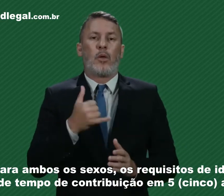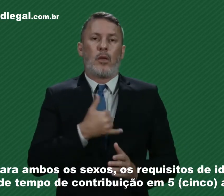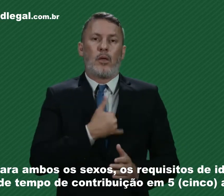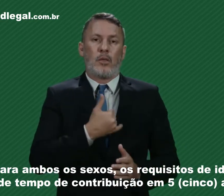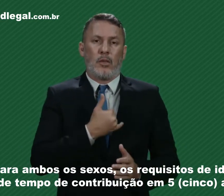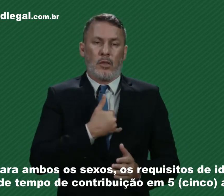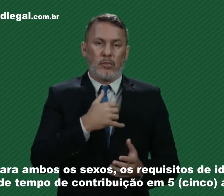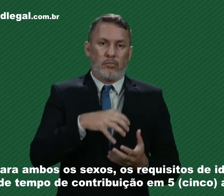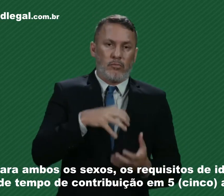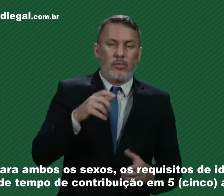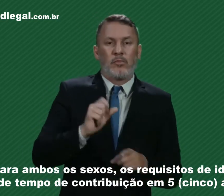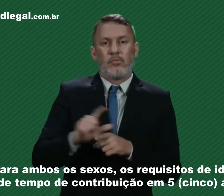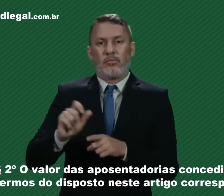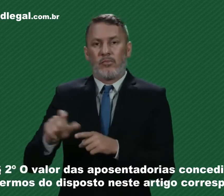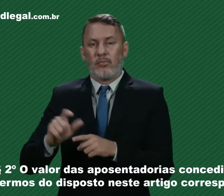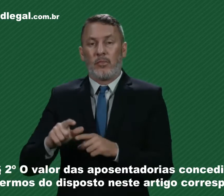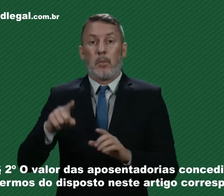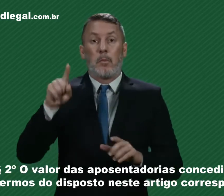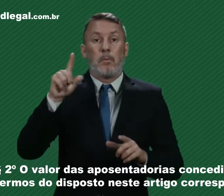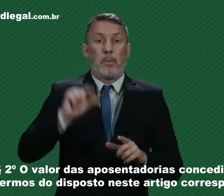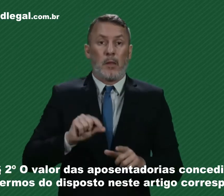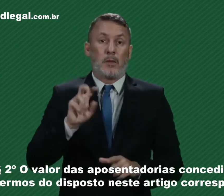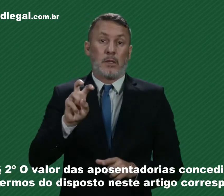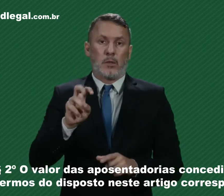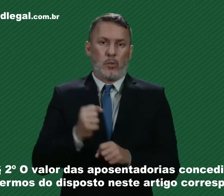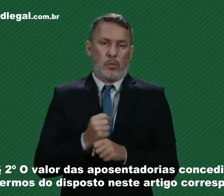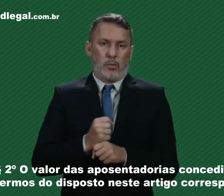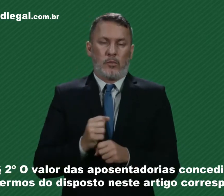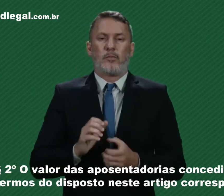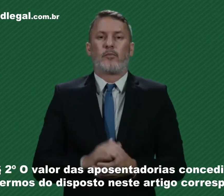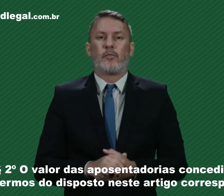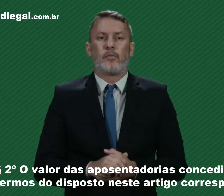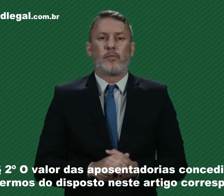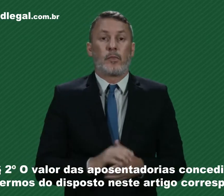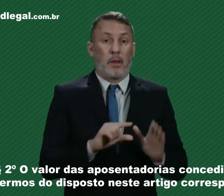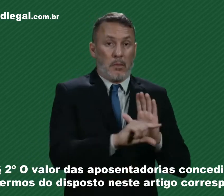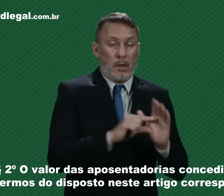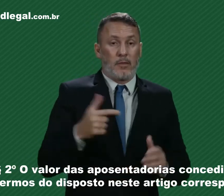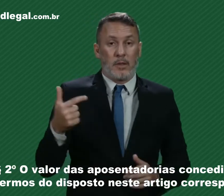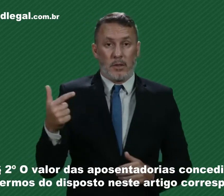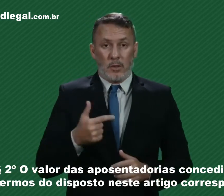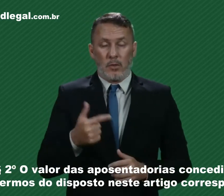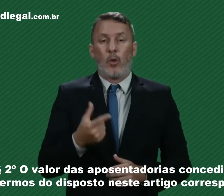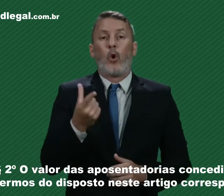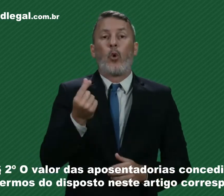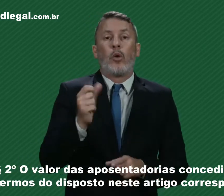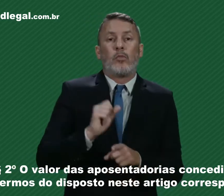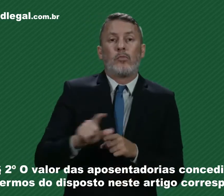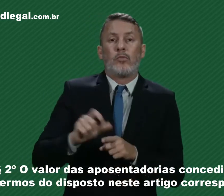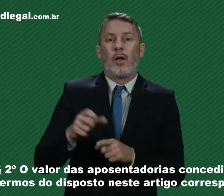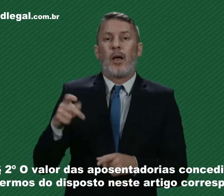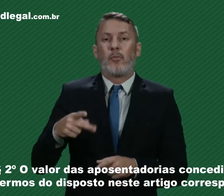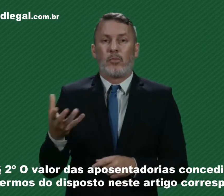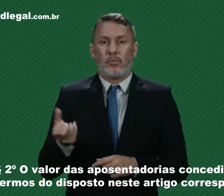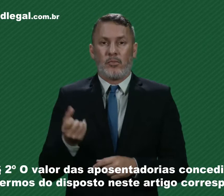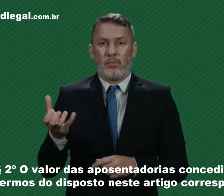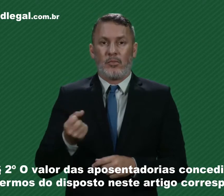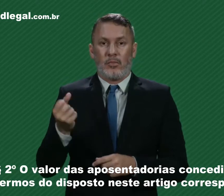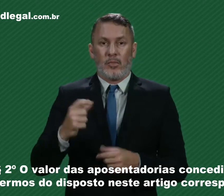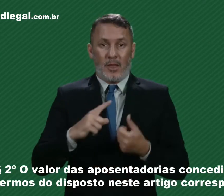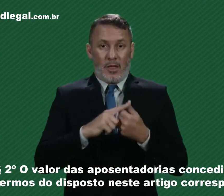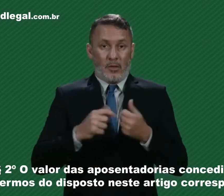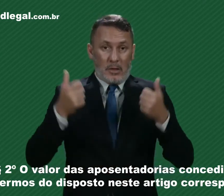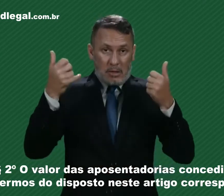de contribuição em 5 anos. Parágrafo 2º. O valor das aposentadorias concedidas nos termos do disposto